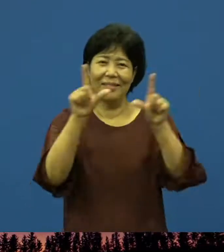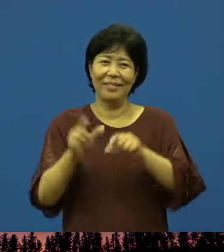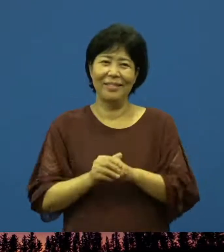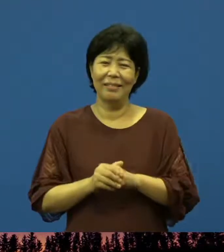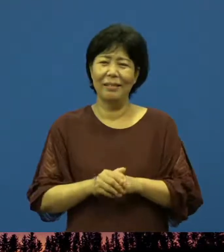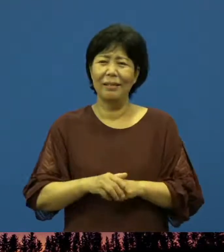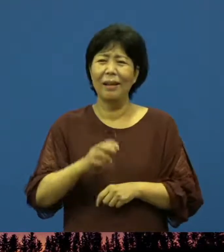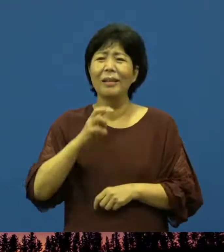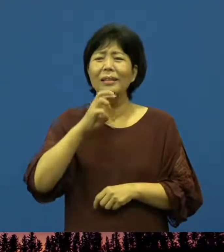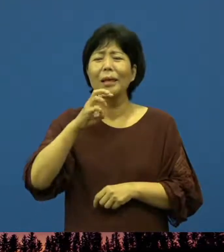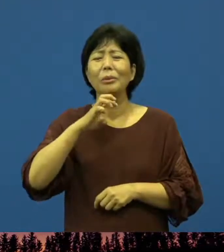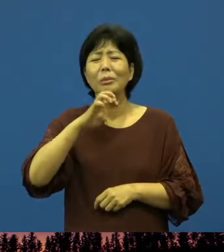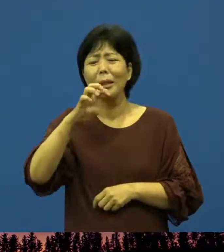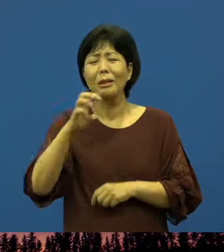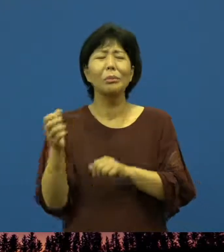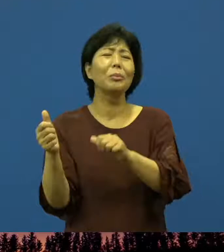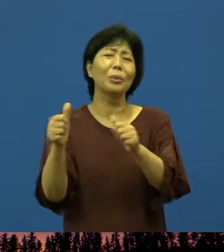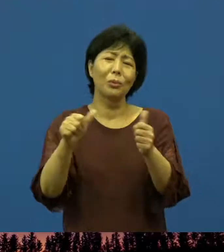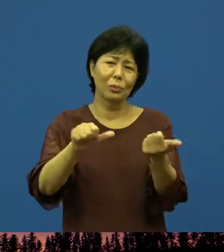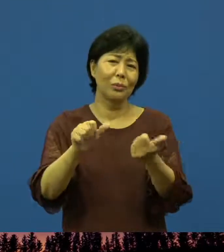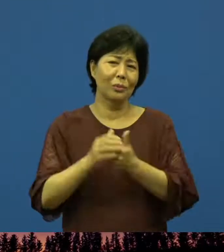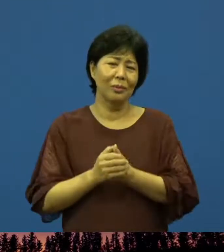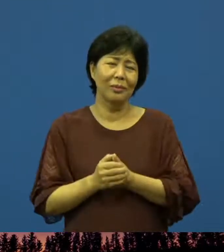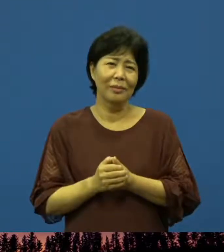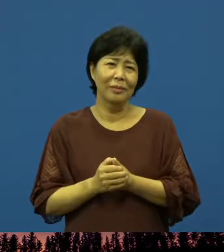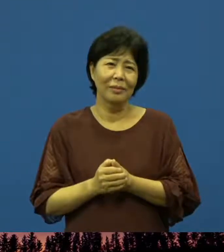30대, 40대였어요. 평균.